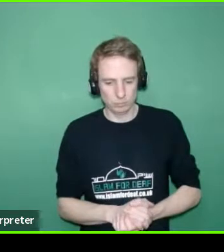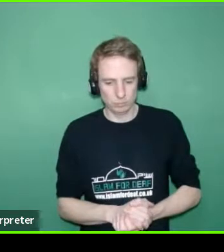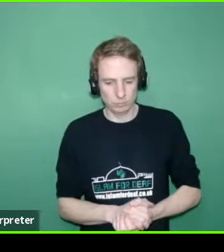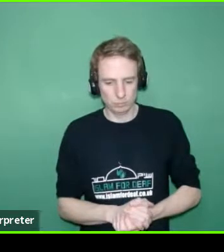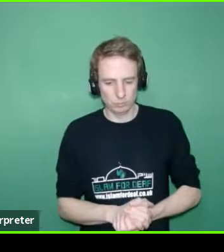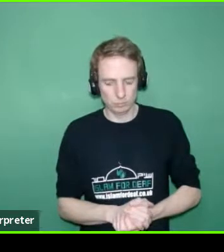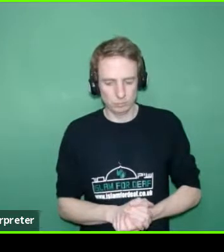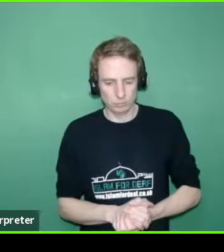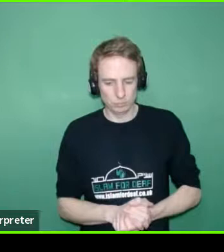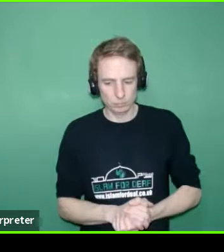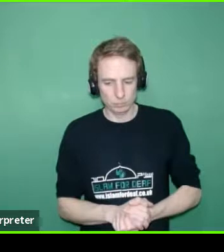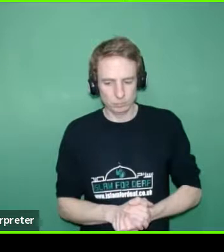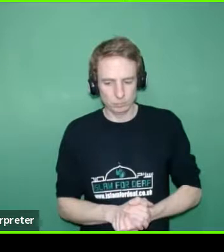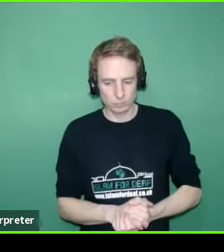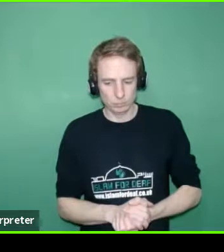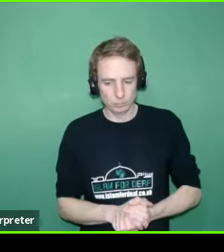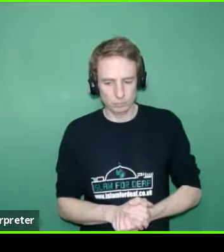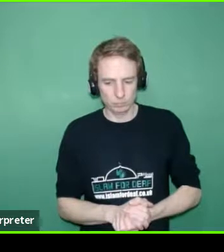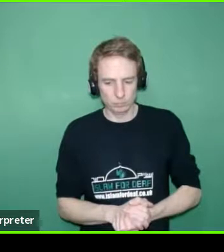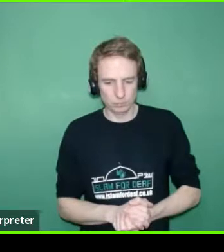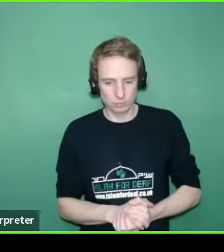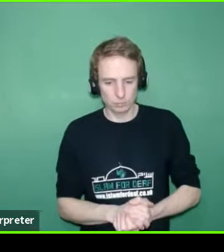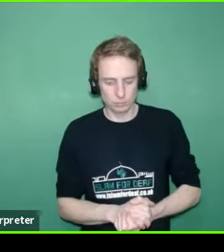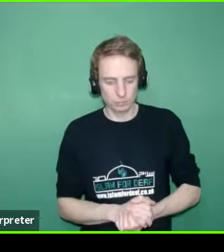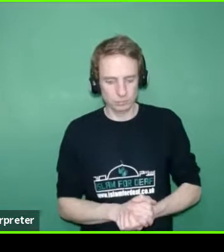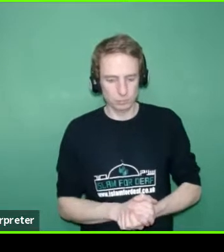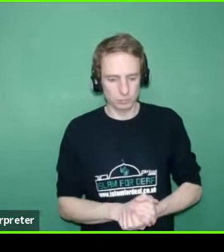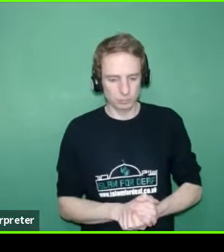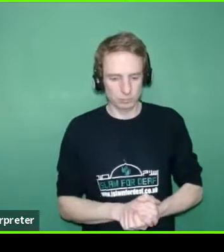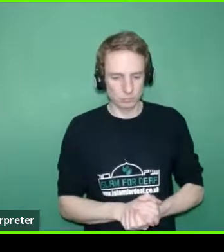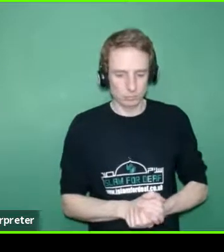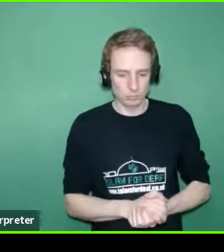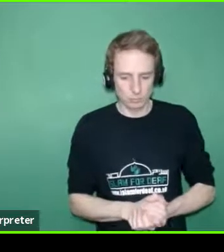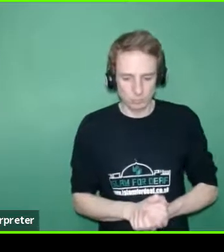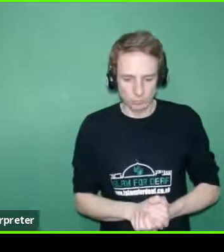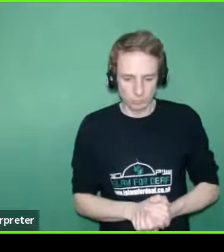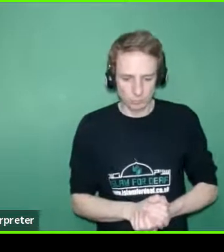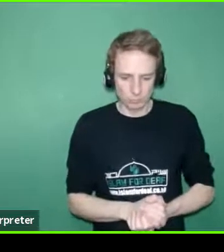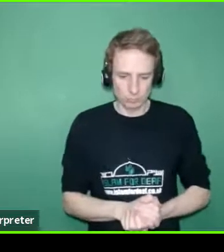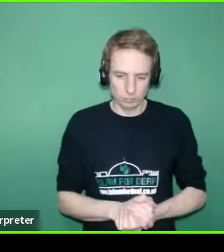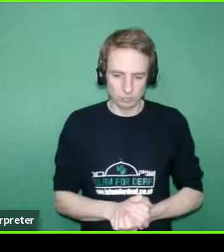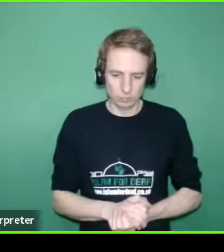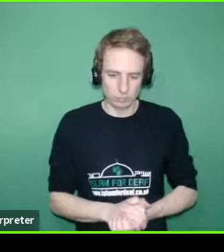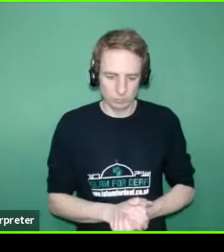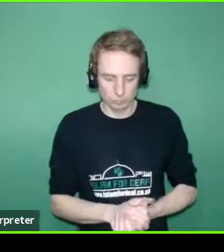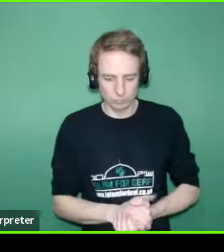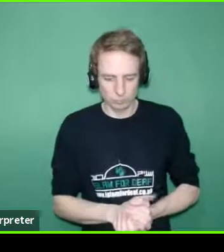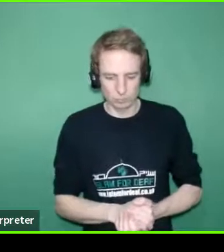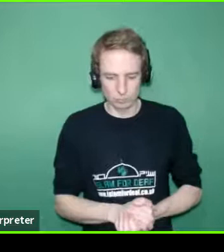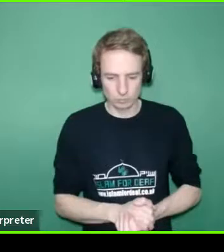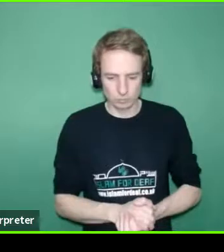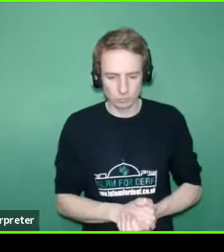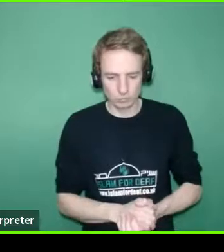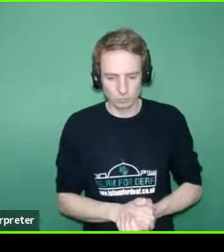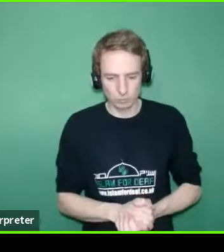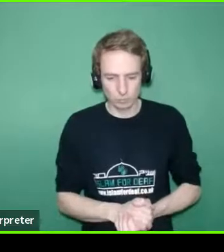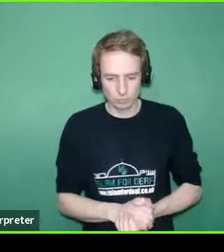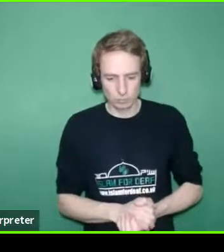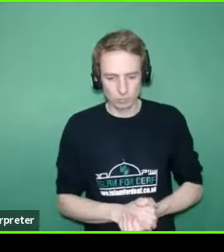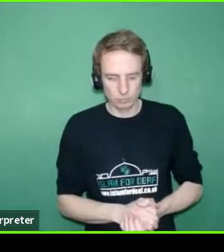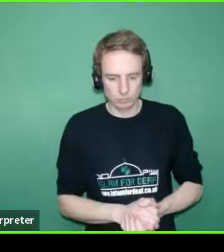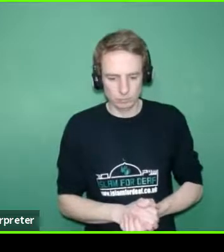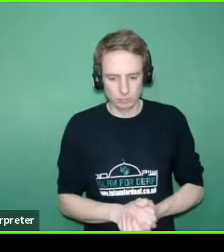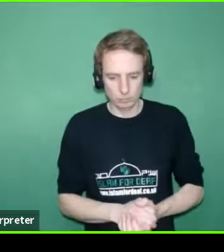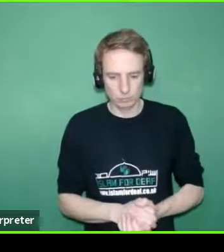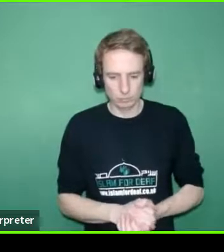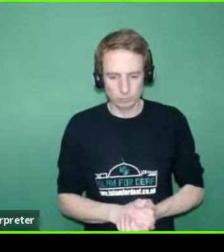الشرع، وليلة الإسراء والمعراج لم تعلم عينها، ولو علمت لم يجوز الاحتفال